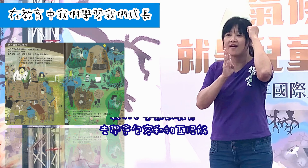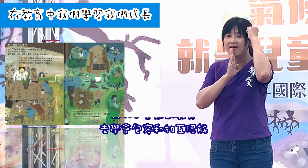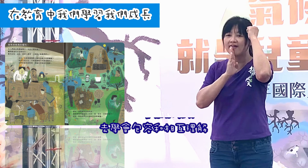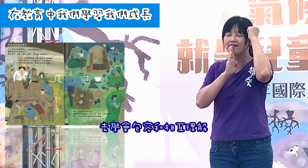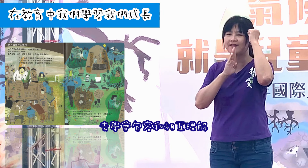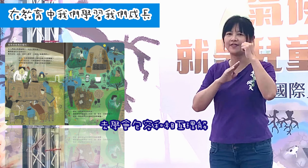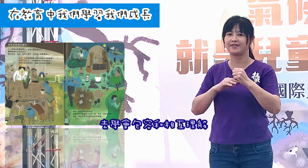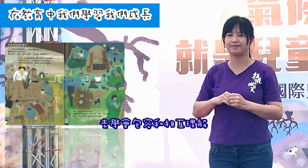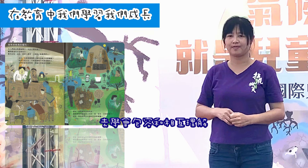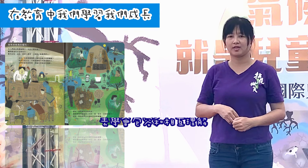互相理解。